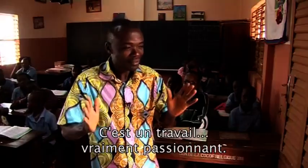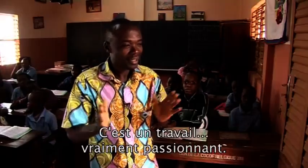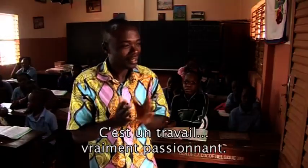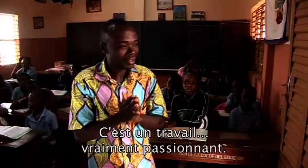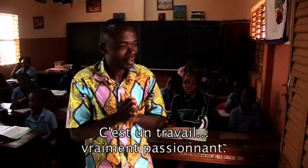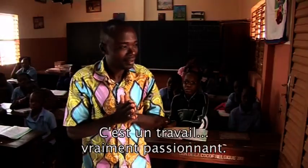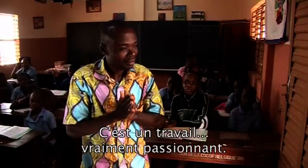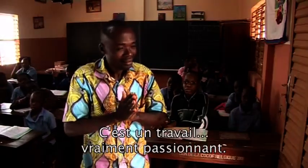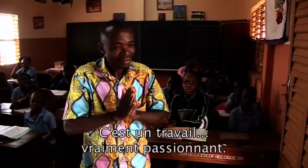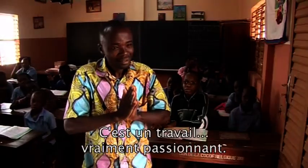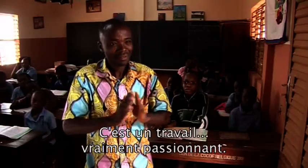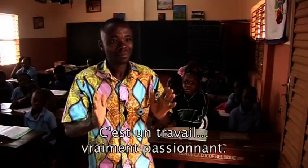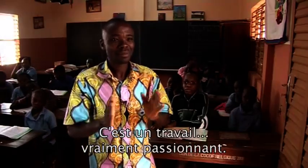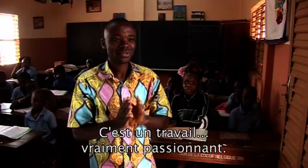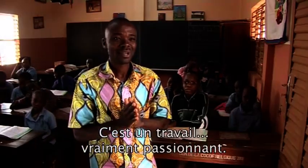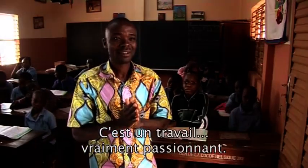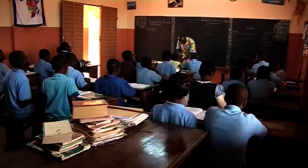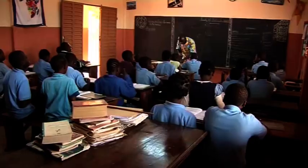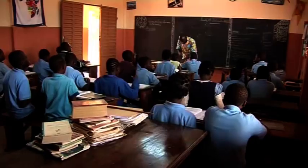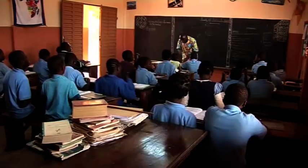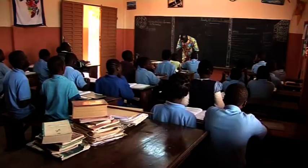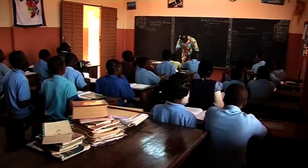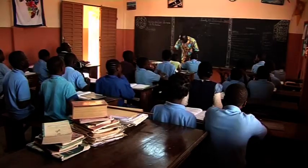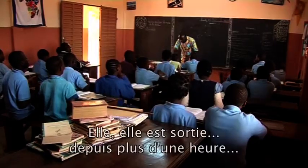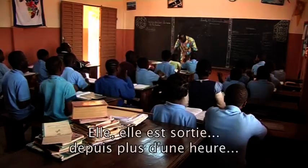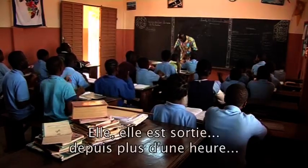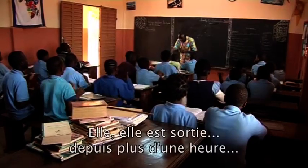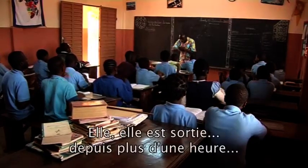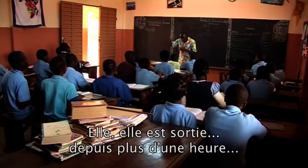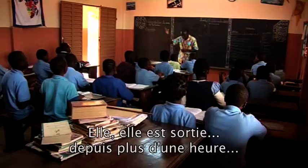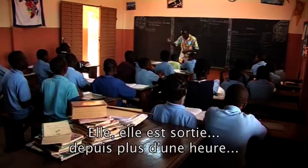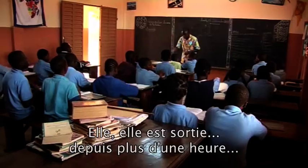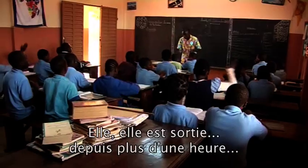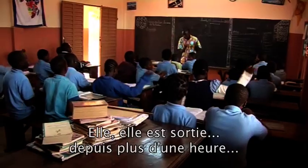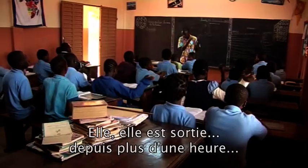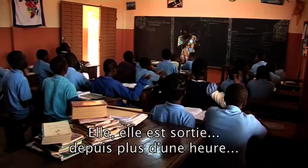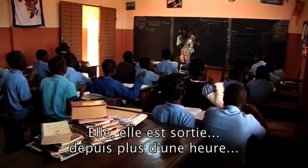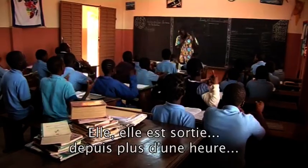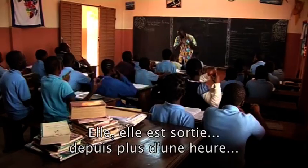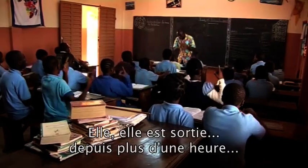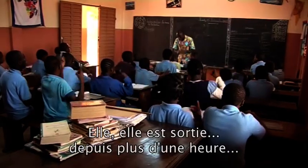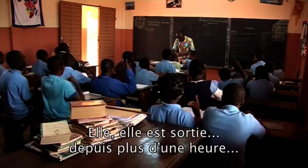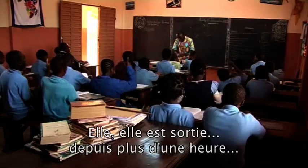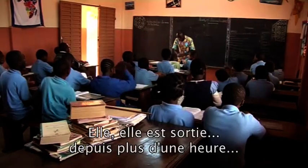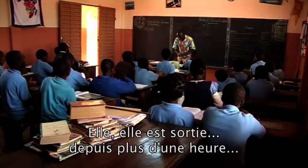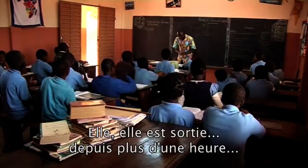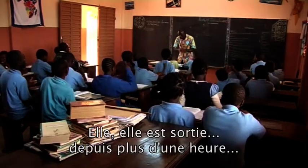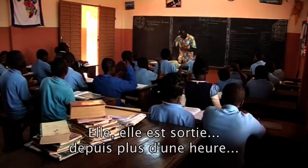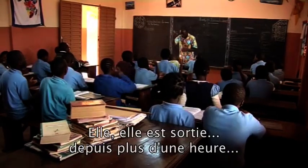travail qui est vraiment passionnant. Elle est sortie depuis plus